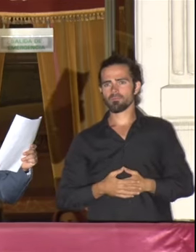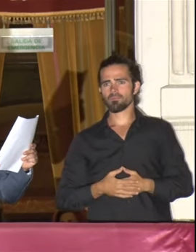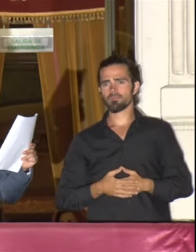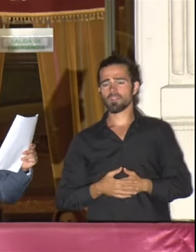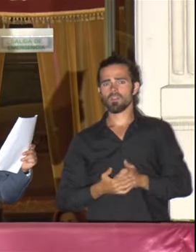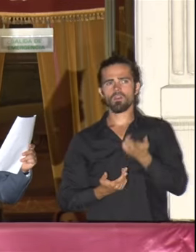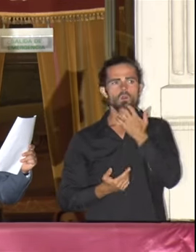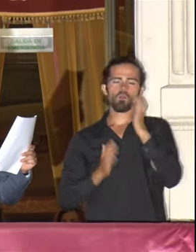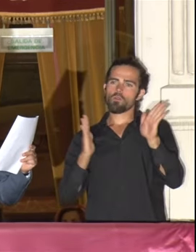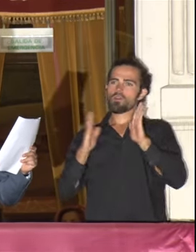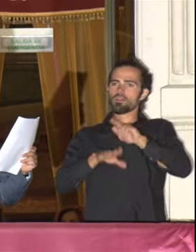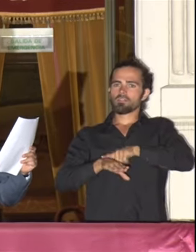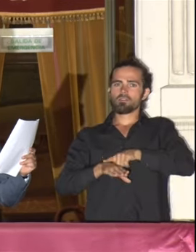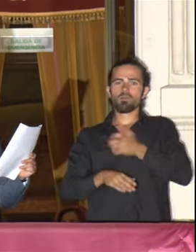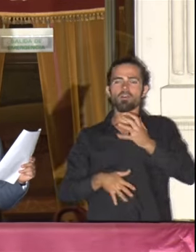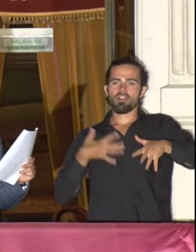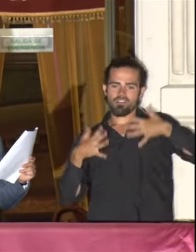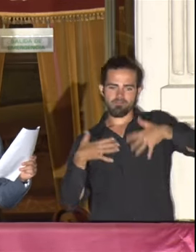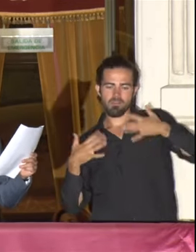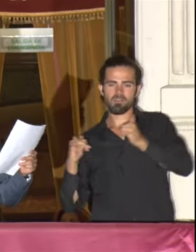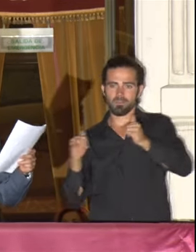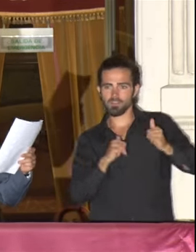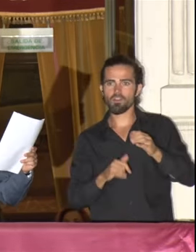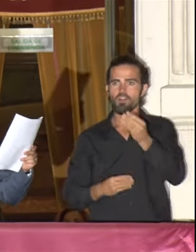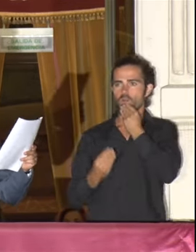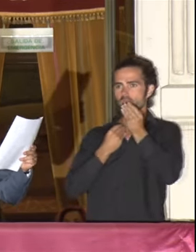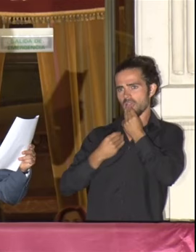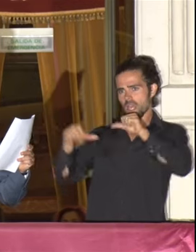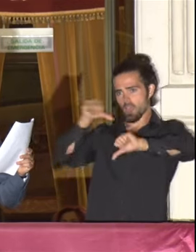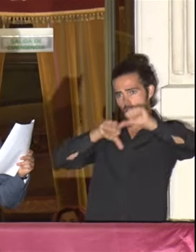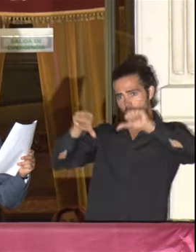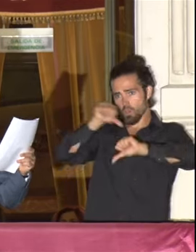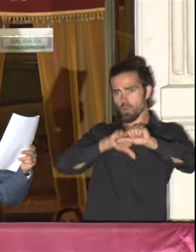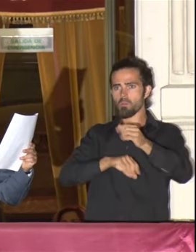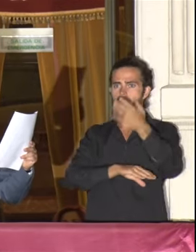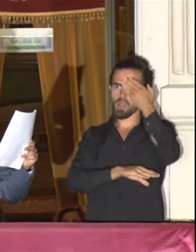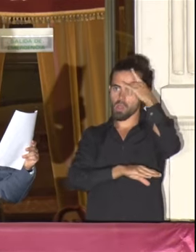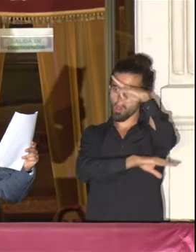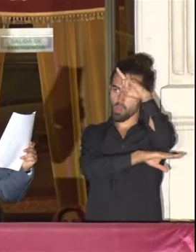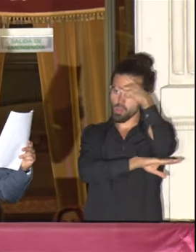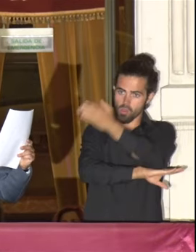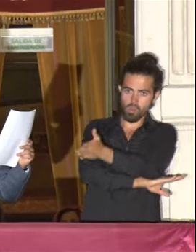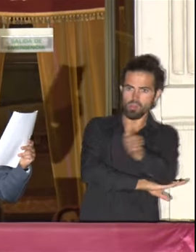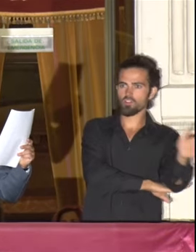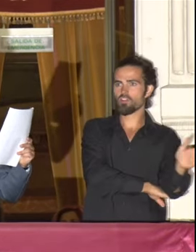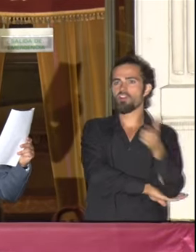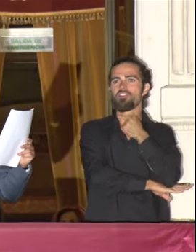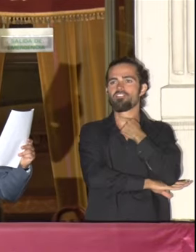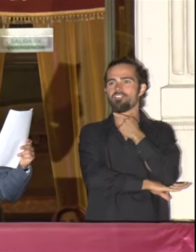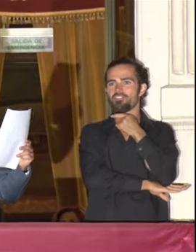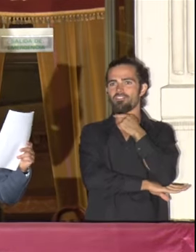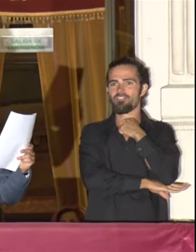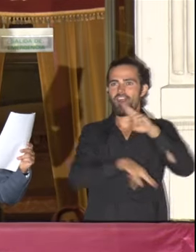tiempo amable de diversión, comidas y copas que compartimos. Son los toros, el jolgorio,